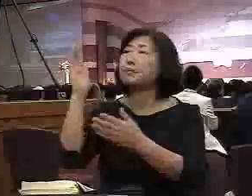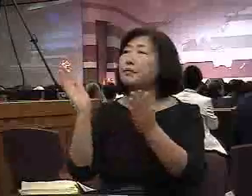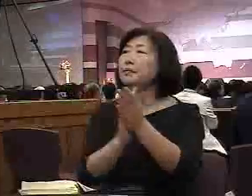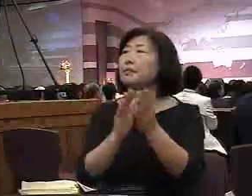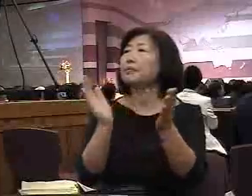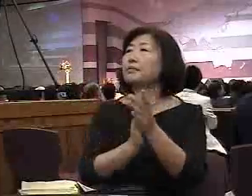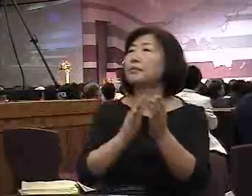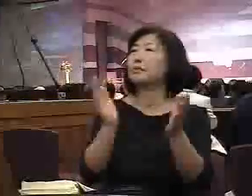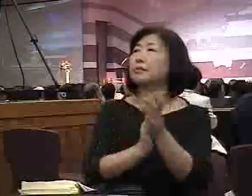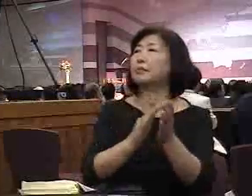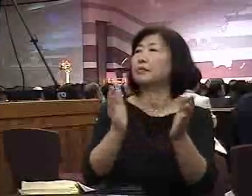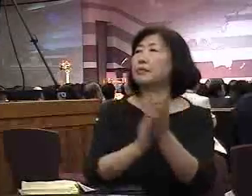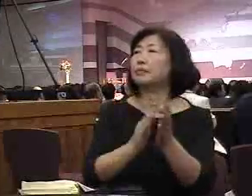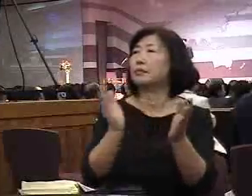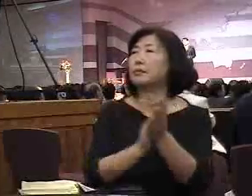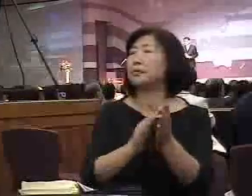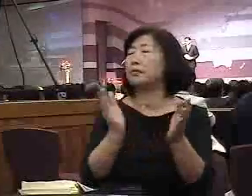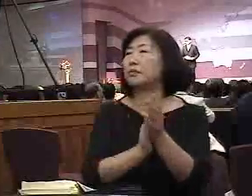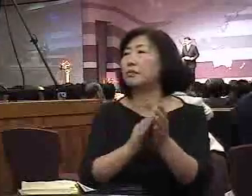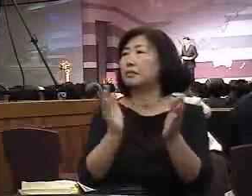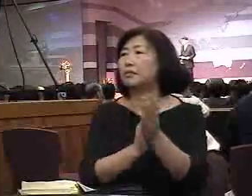드리겠습니다.